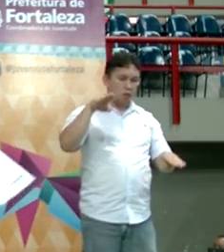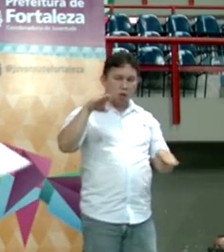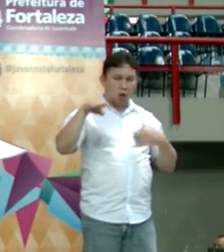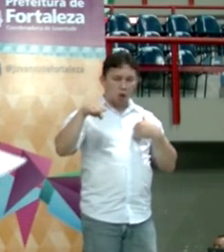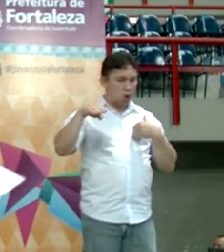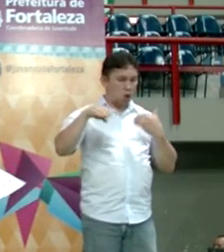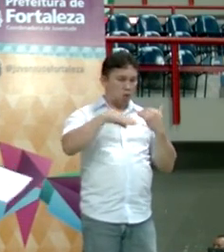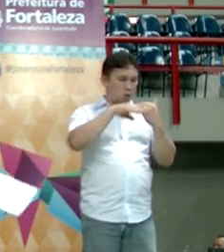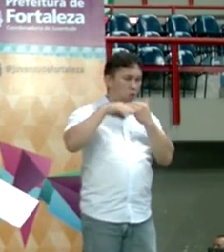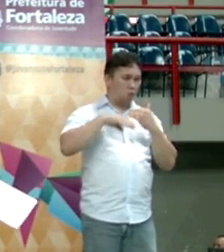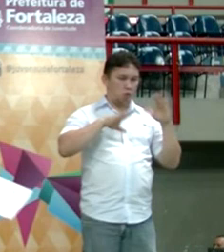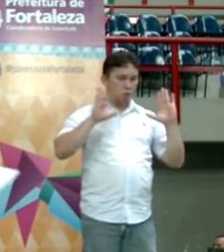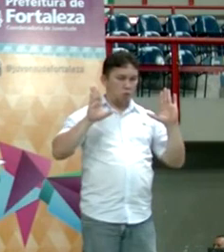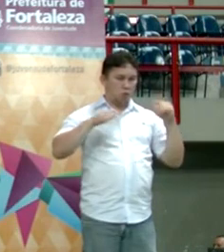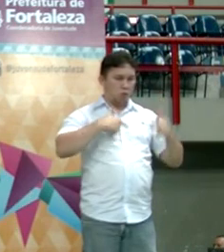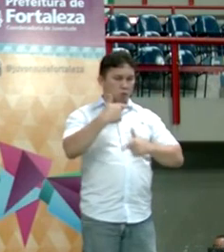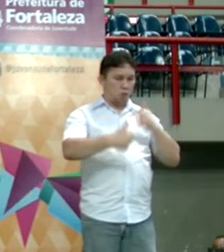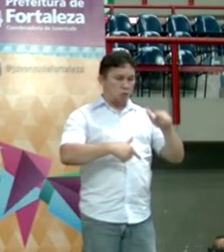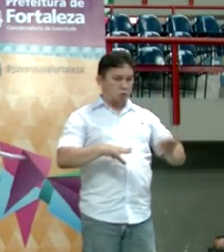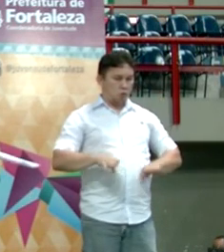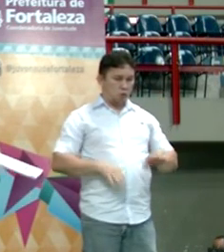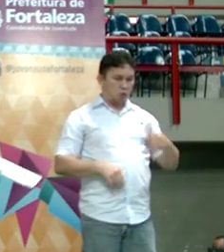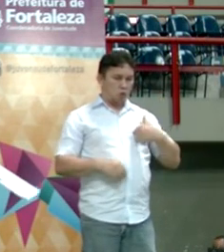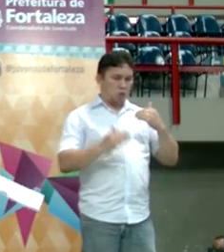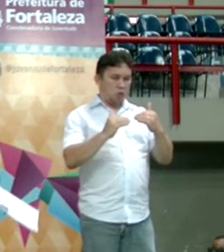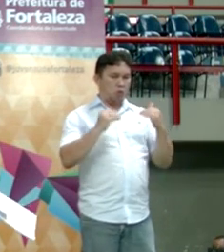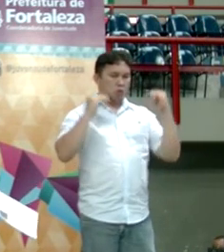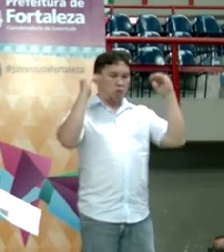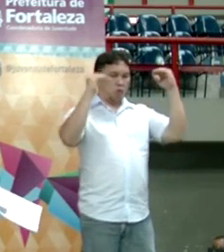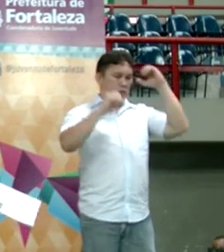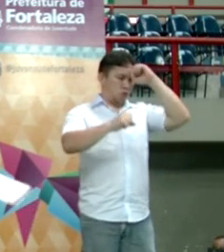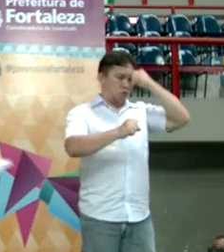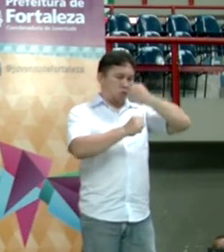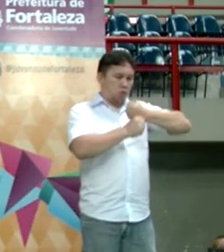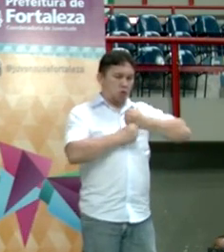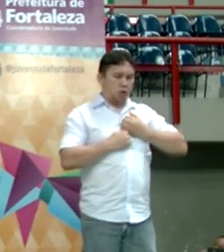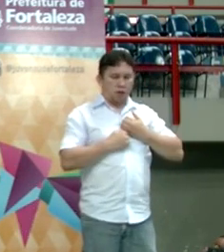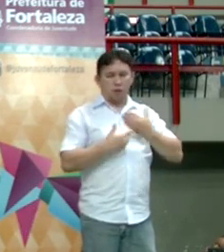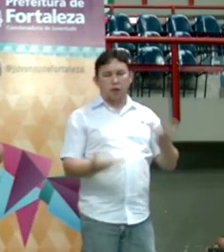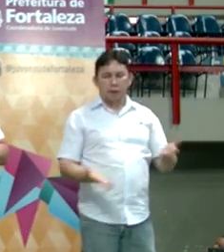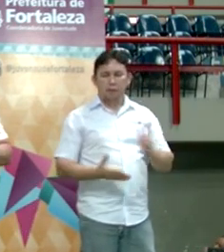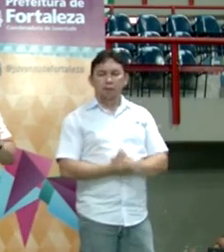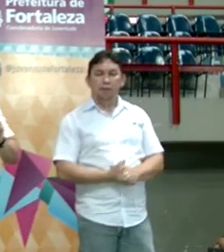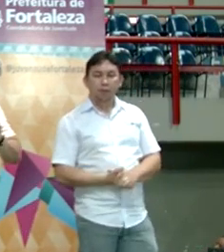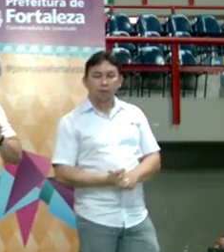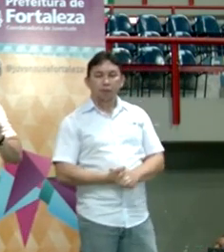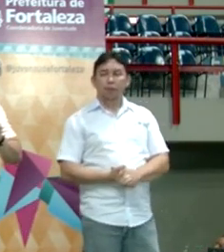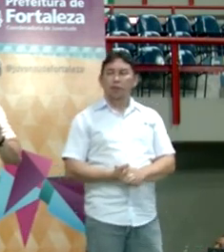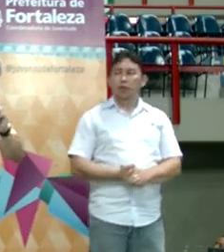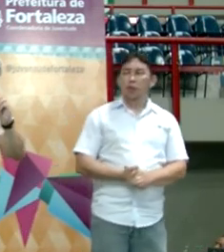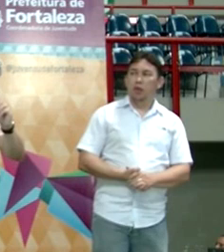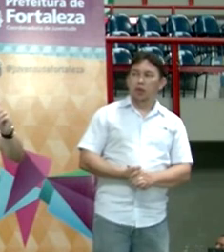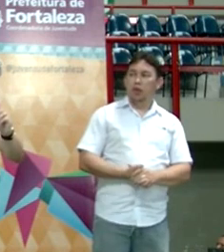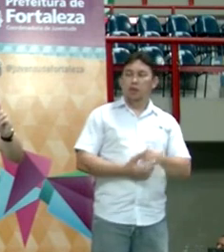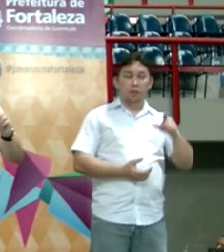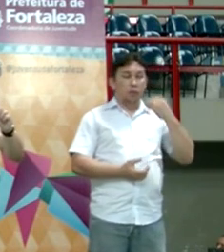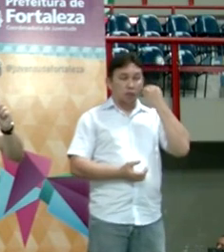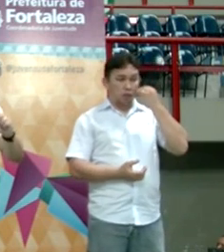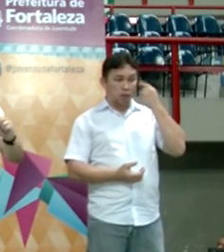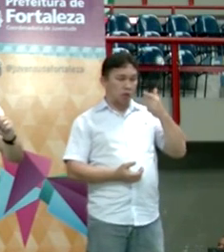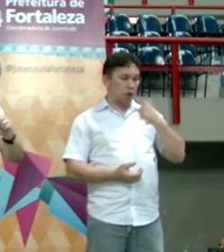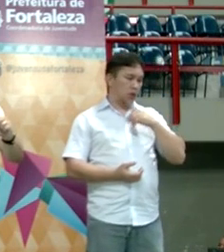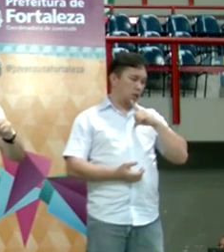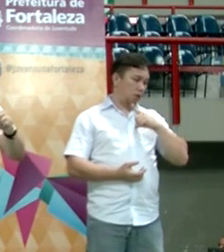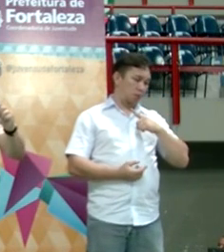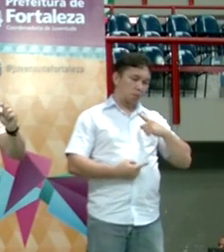é igual às abelhas trabalhadoras. Ele é um chefe. Tá certo? Sem espírito